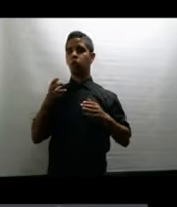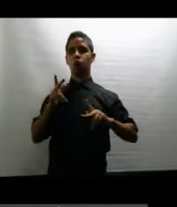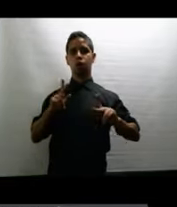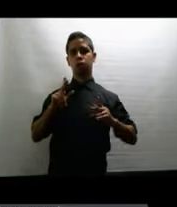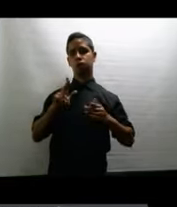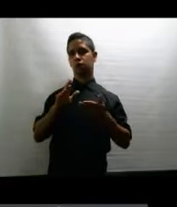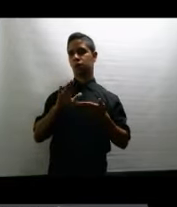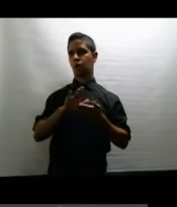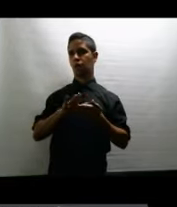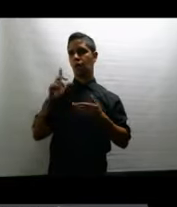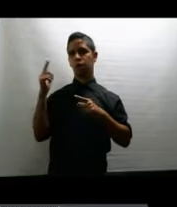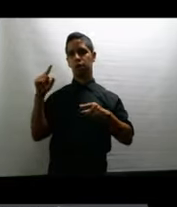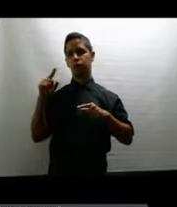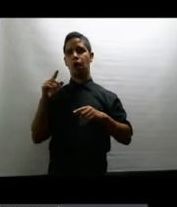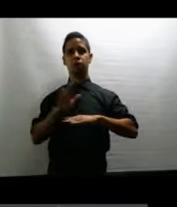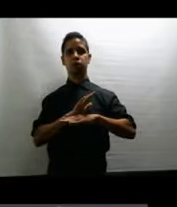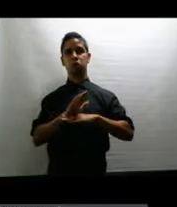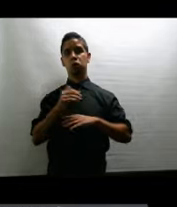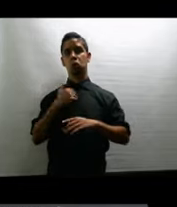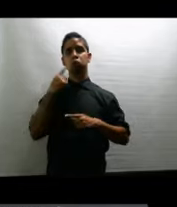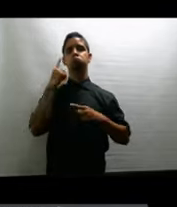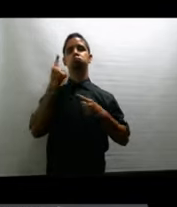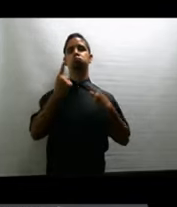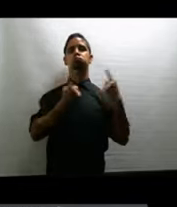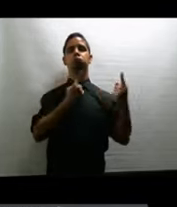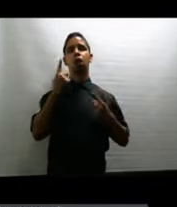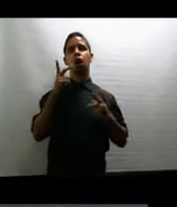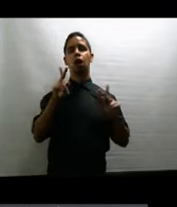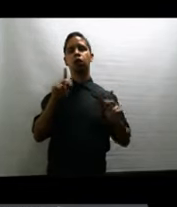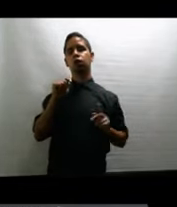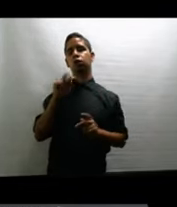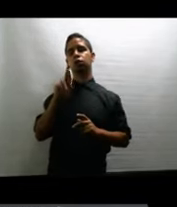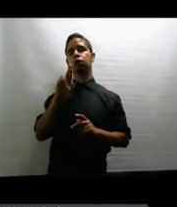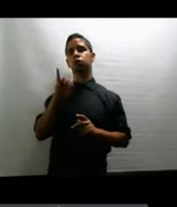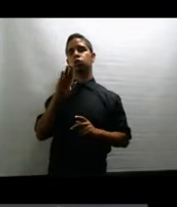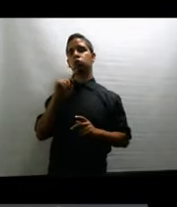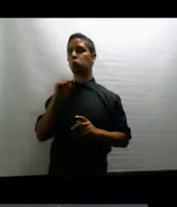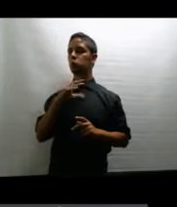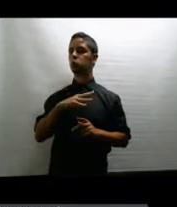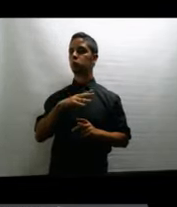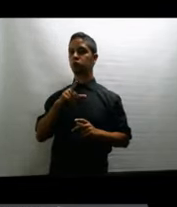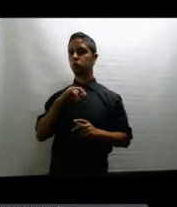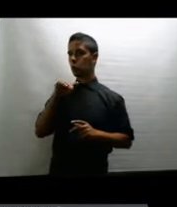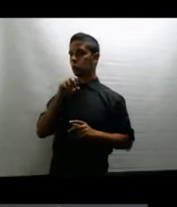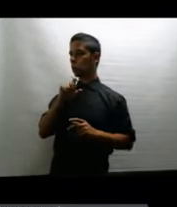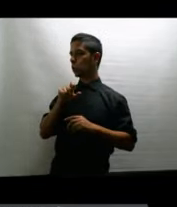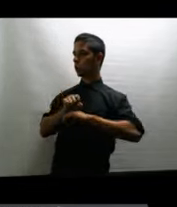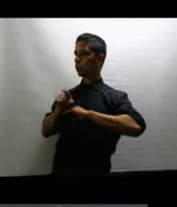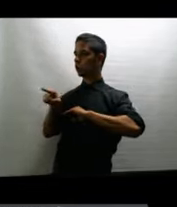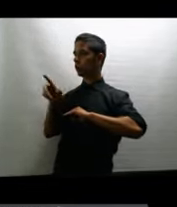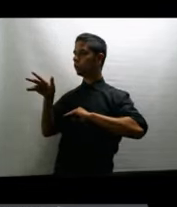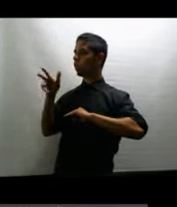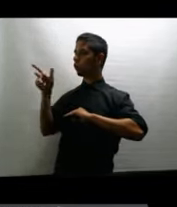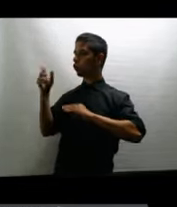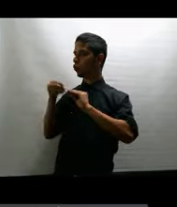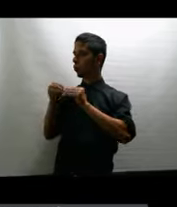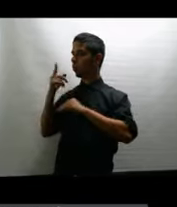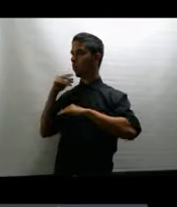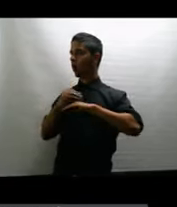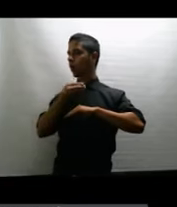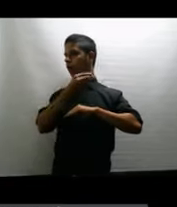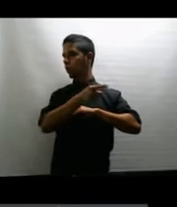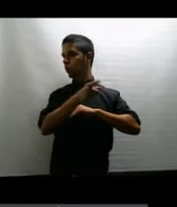gente... Y entonces empecé a pensar en la gente del tributo y le escribo a Joe. Le digo, mira, dame tu número para dárselo a esta gente, no sé qué,